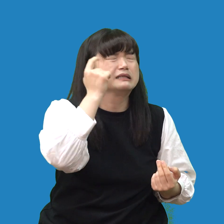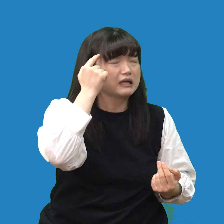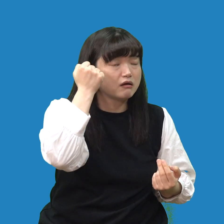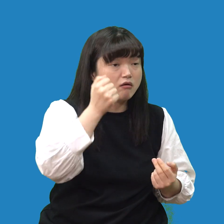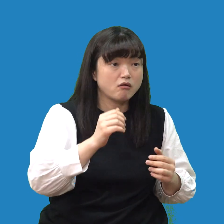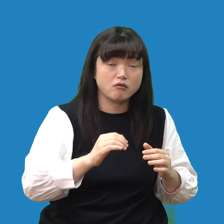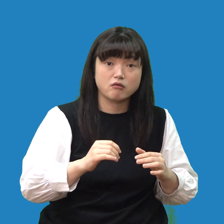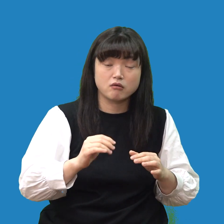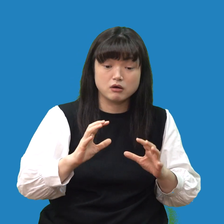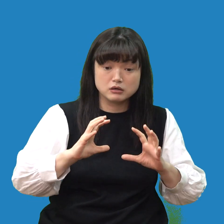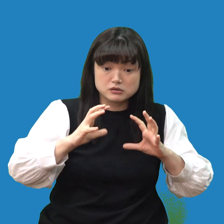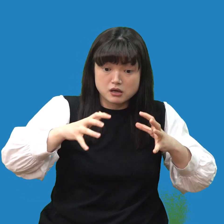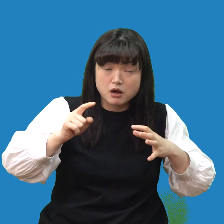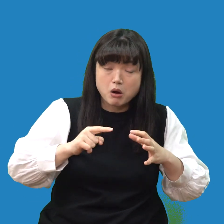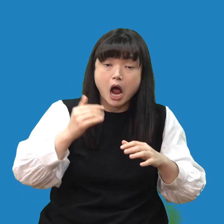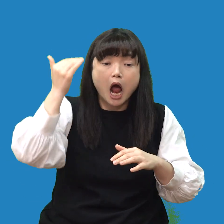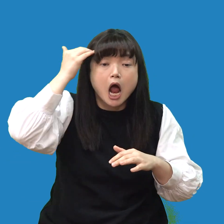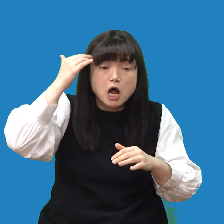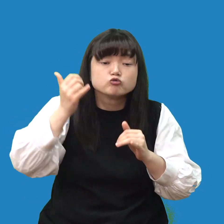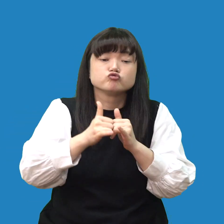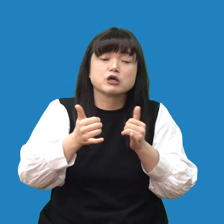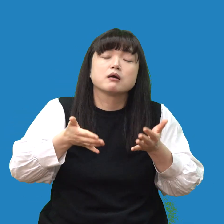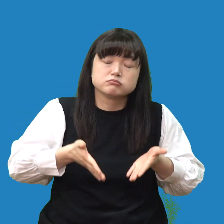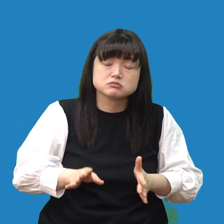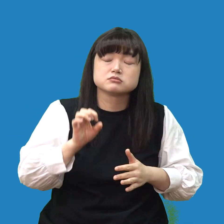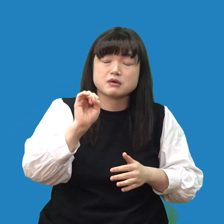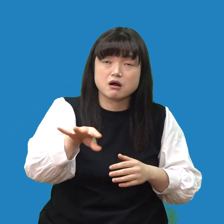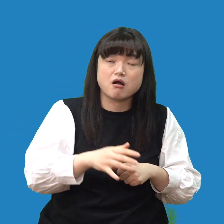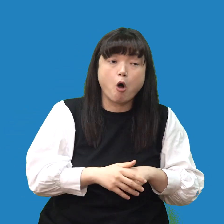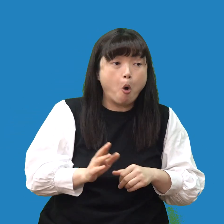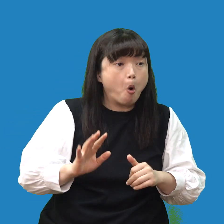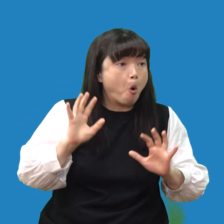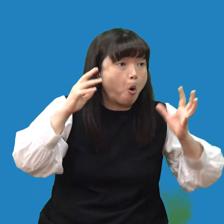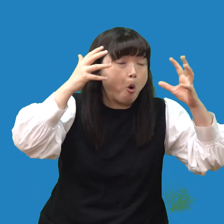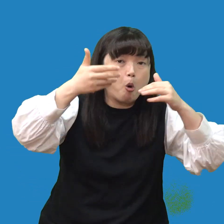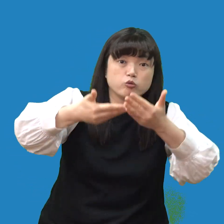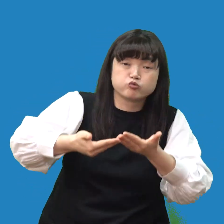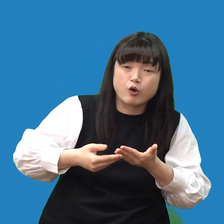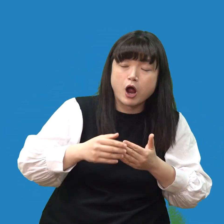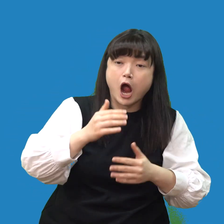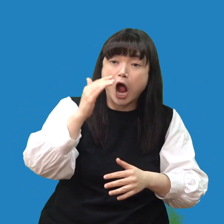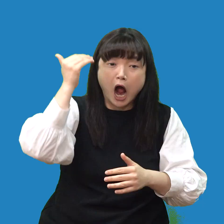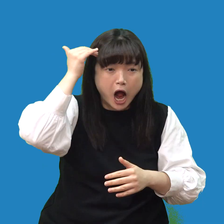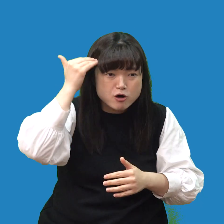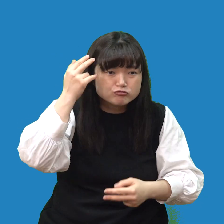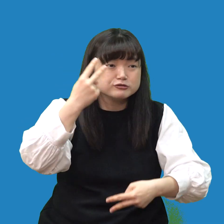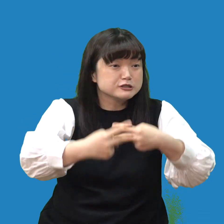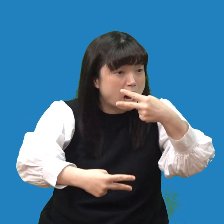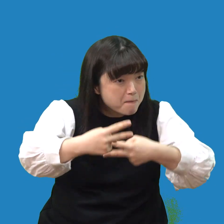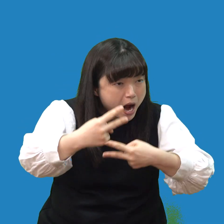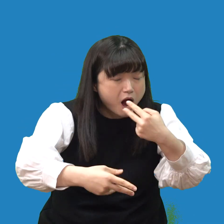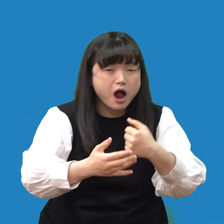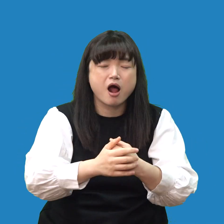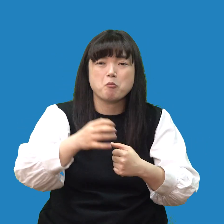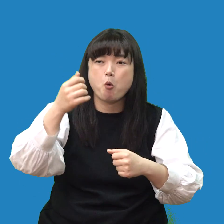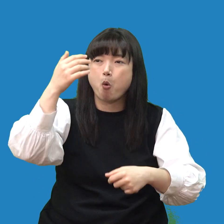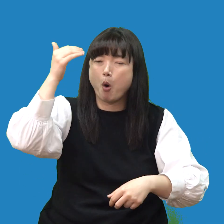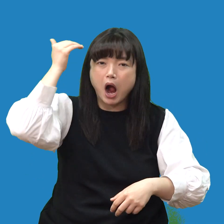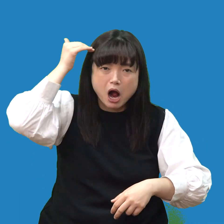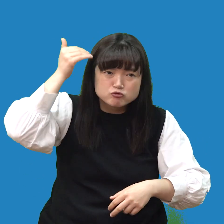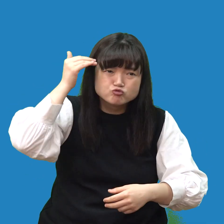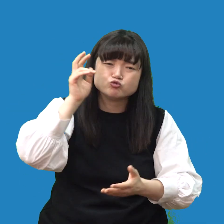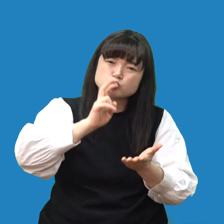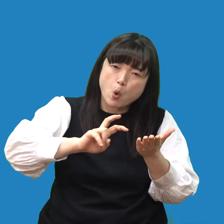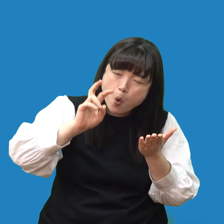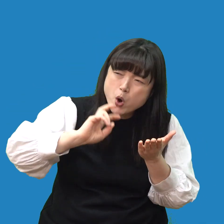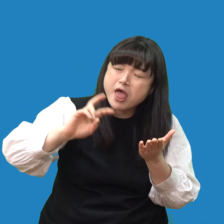어디를 가도 한국 사람 그러면 환영받습니다. 저도 모르는 한국 드라마 스토리, 이 K-팝 가수들의